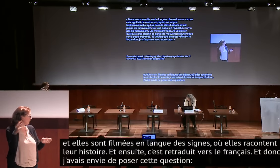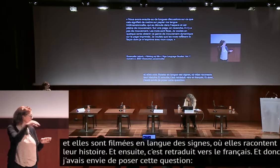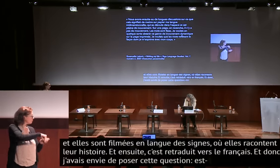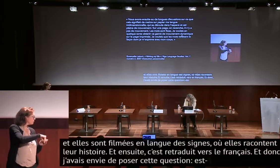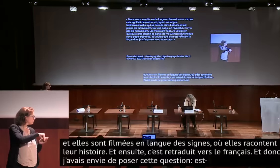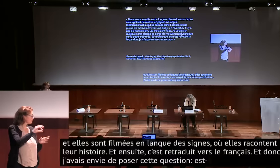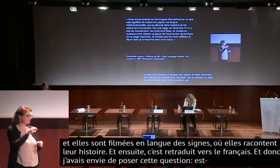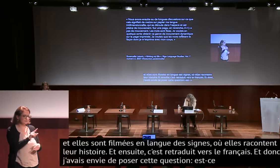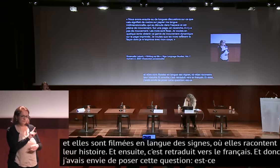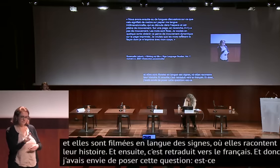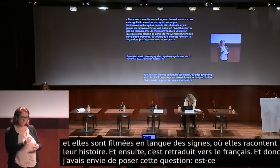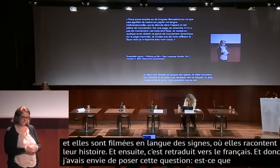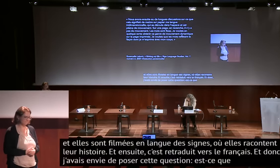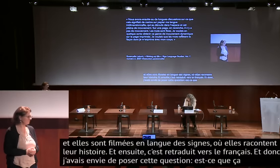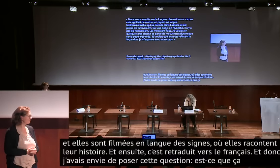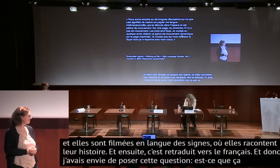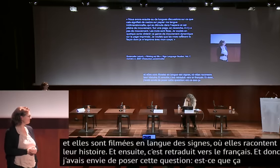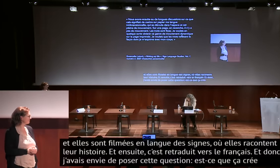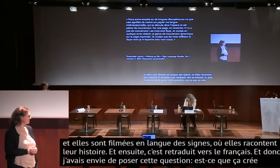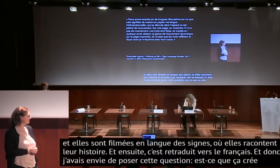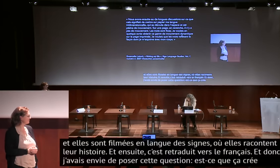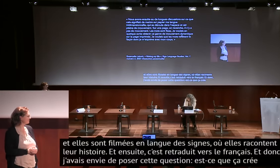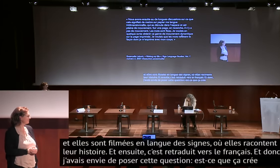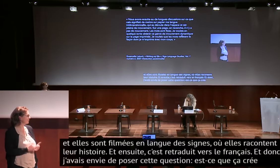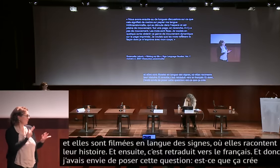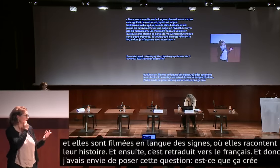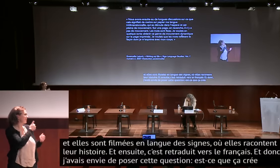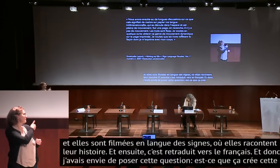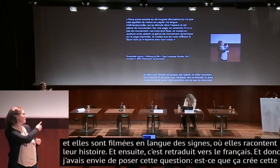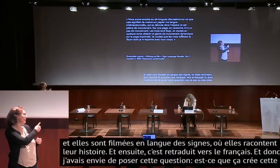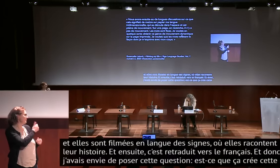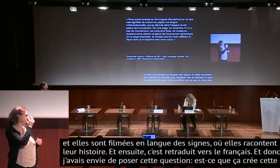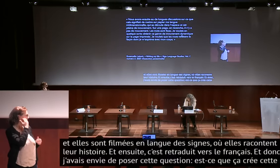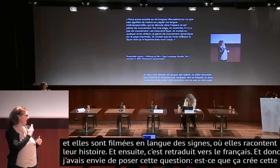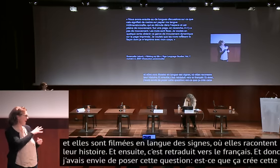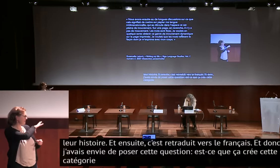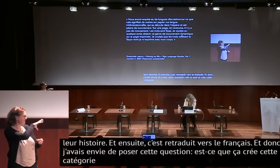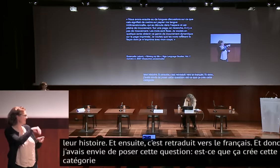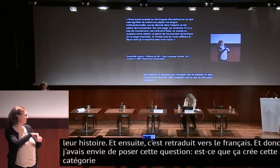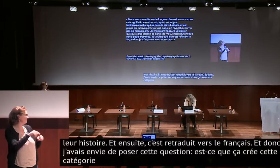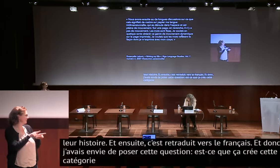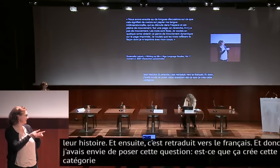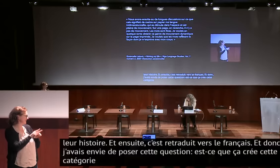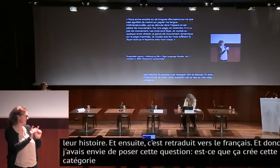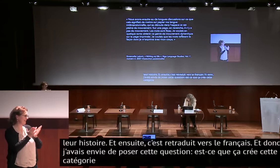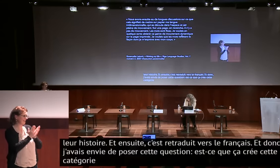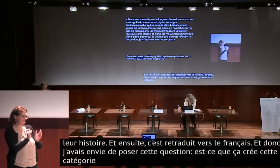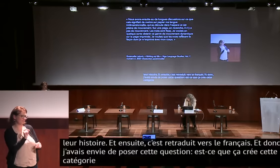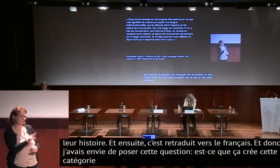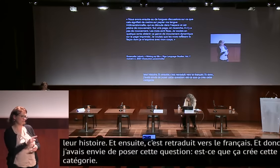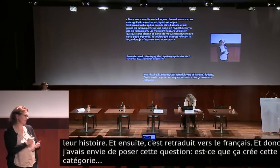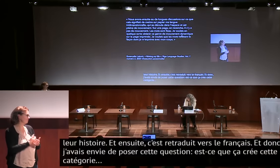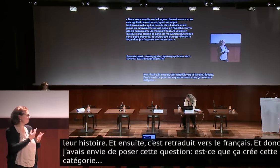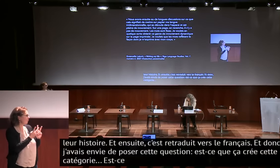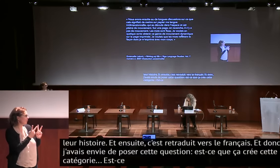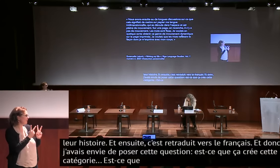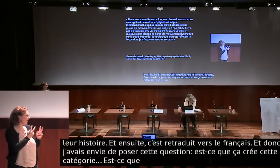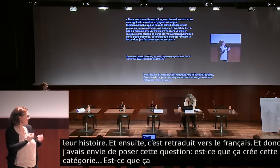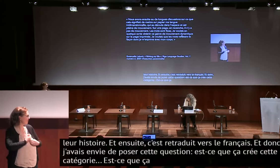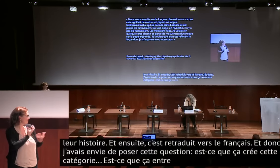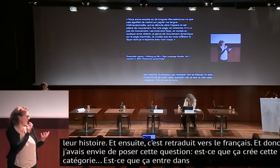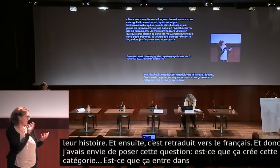est-ce que ça crée cette catégorie entre cette catégorie d'ouvrage entre dans la catégorie que vous décrivez,